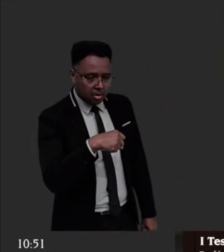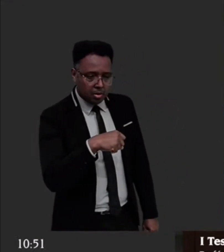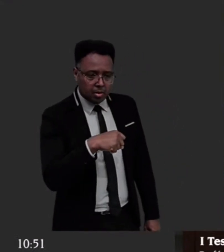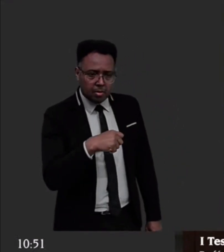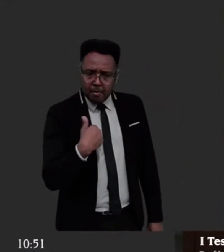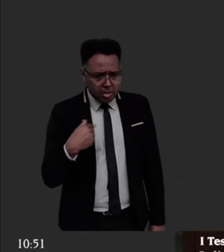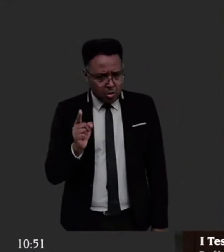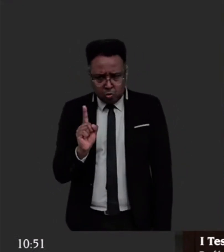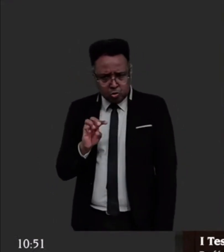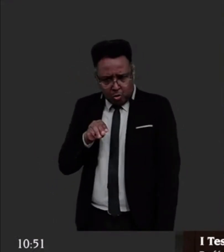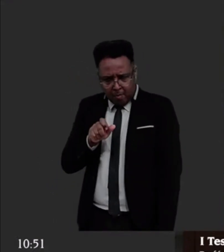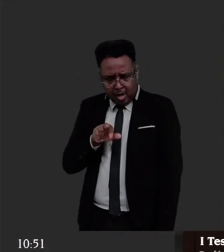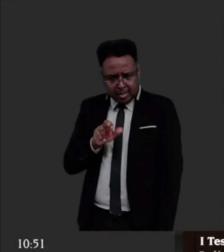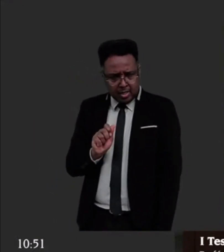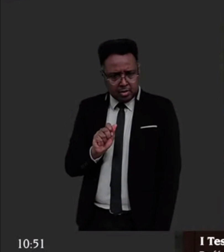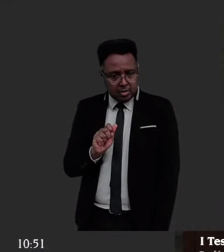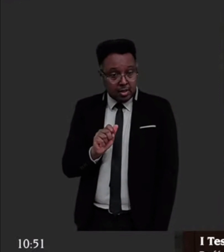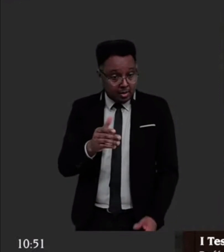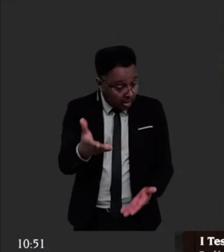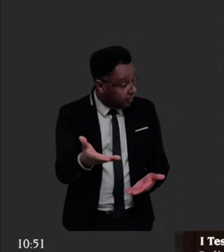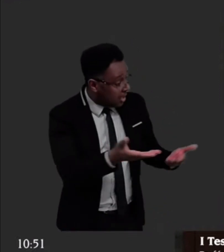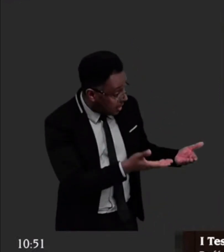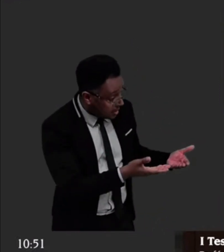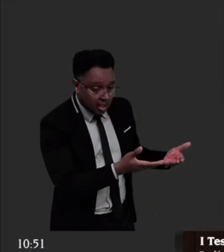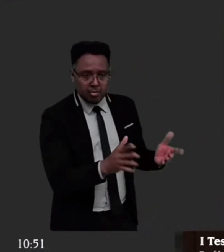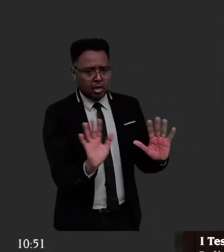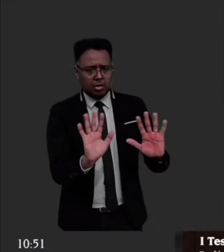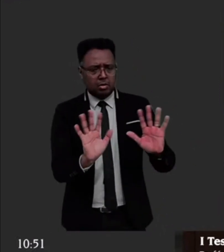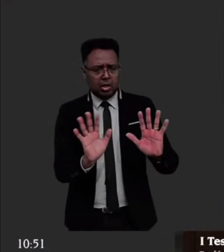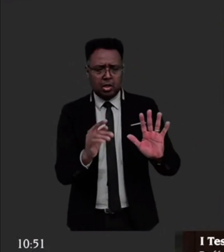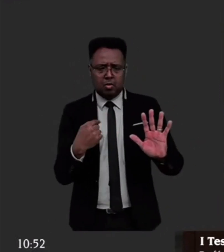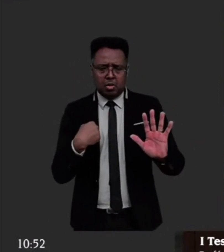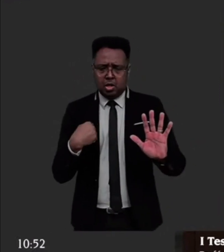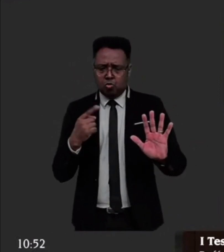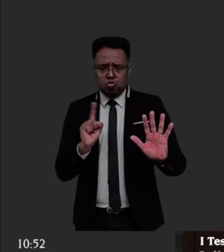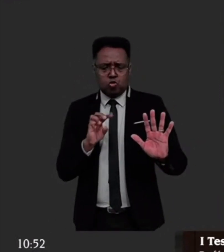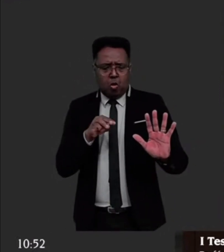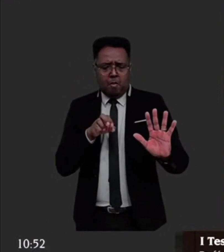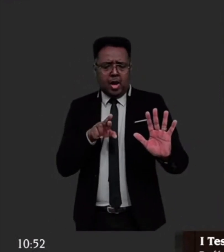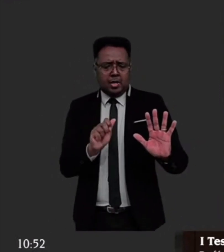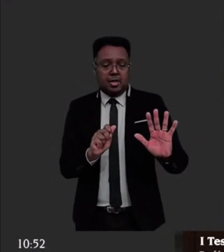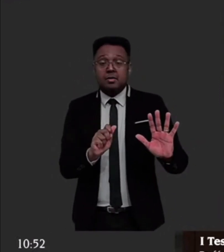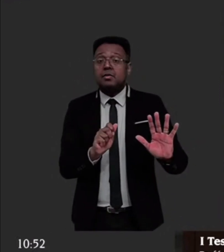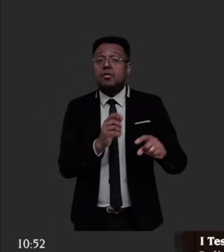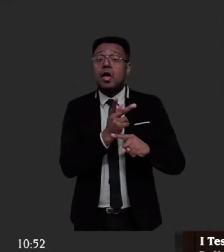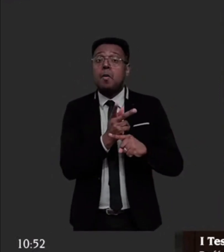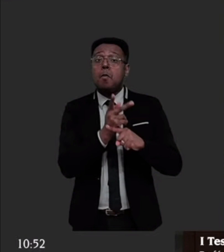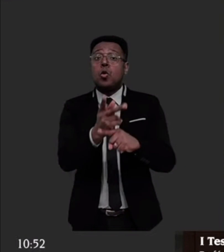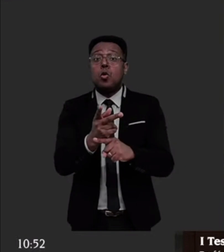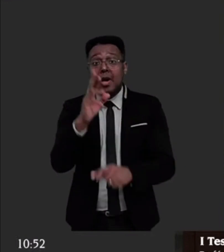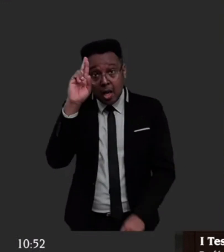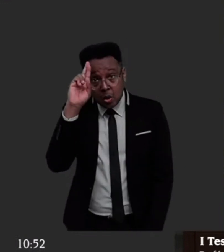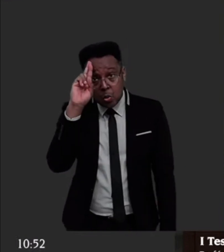receber, não é para mim, eu não pedi isso. Então, aquilo que veio, vai procurar o dono, quem é. A